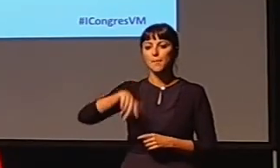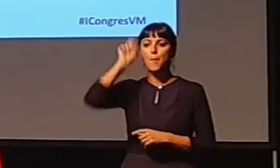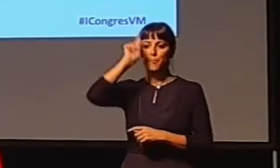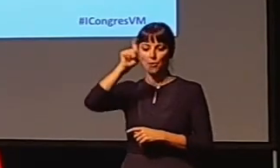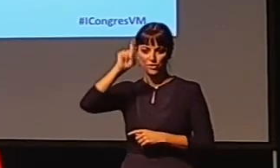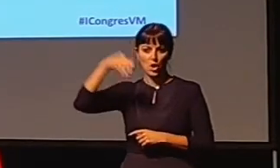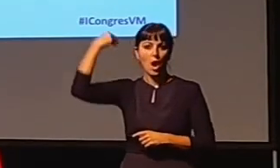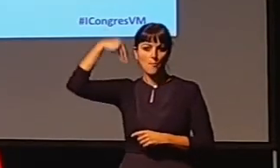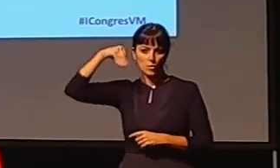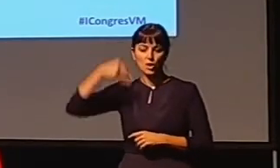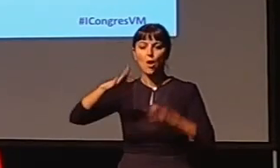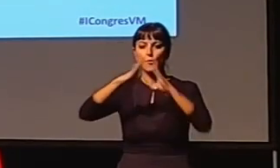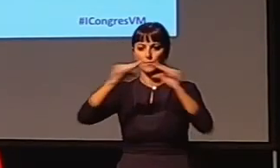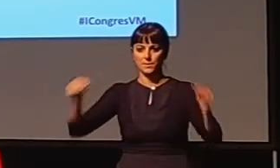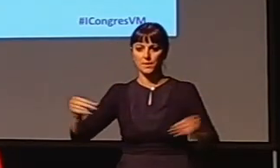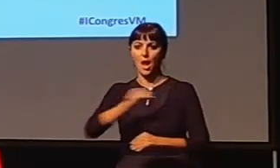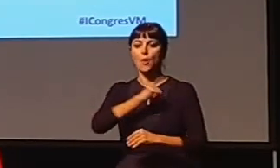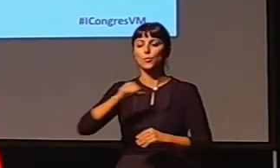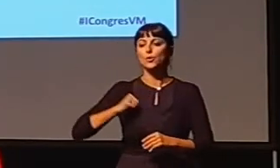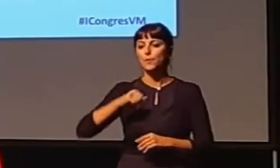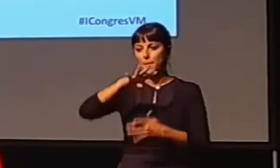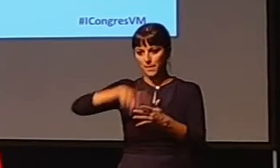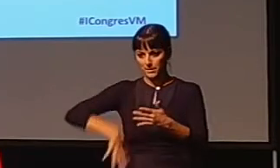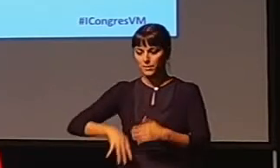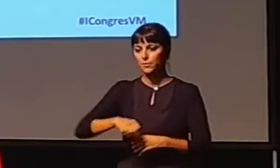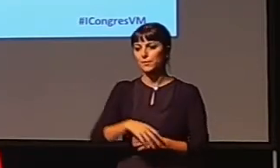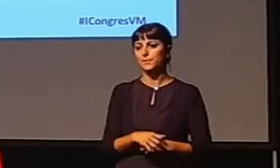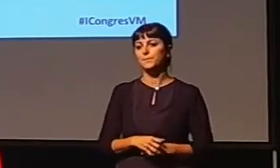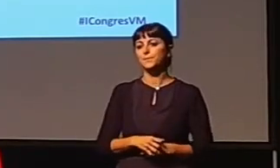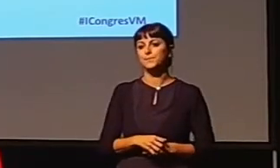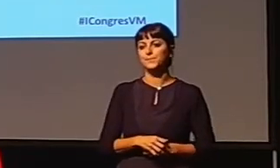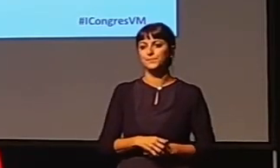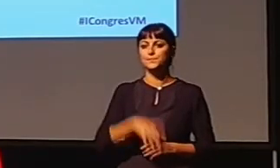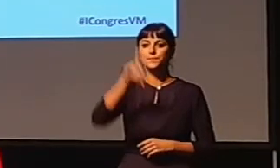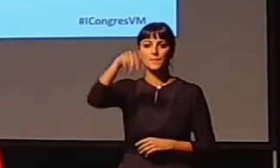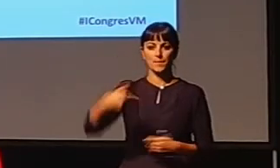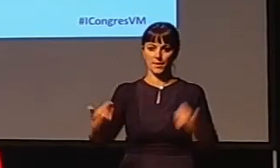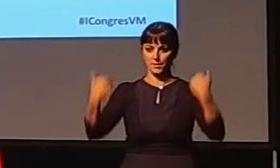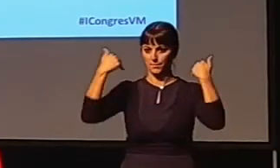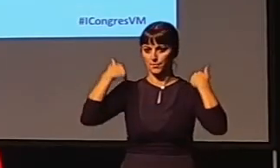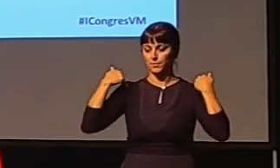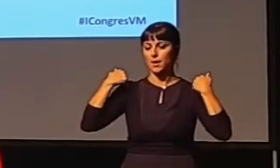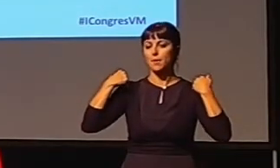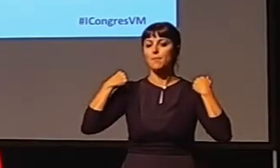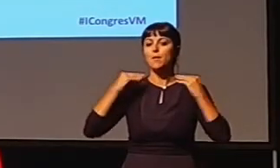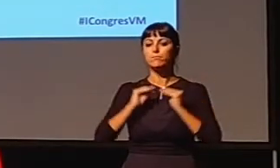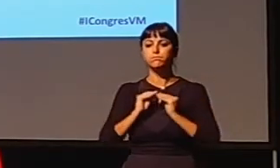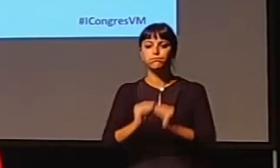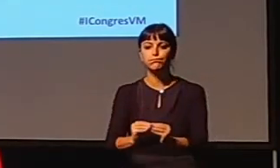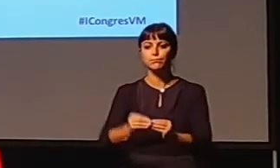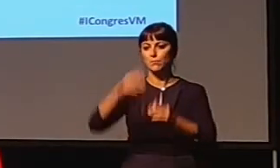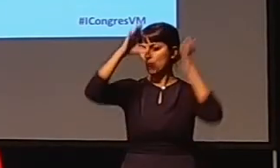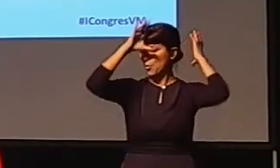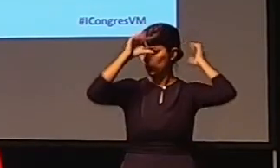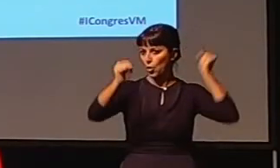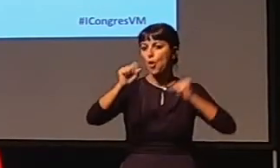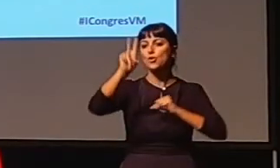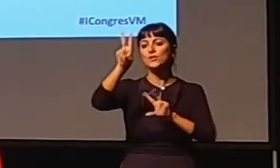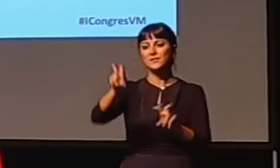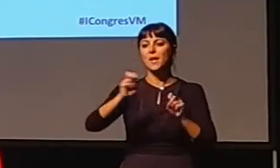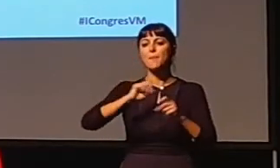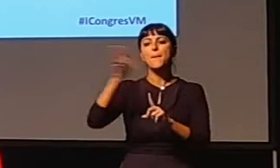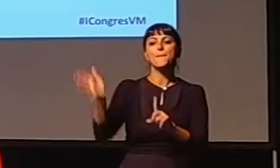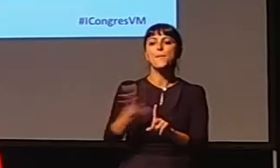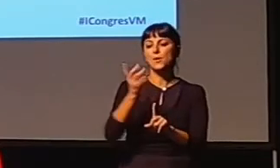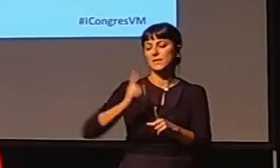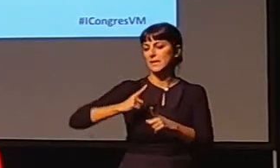violències masclistes de la Universitat Autònoma de Barcelona. Responsable de l'elaboració de molts protocols per abordar les violències sexuals